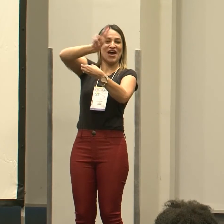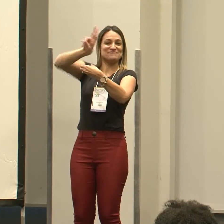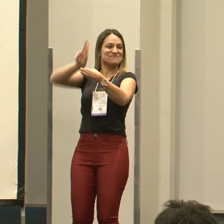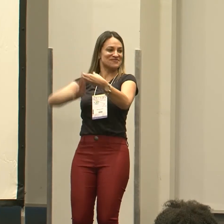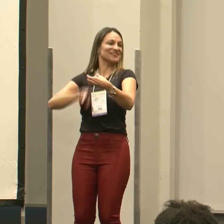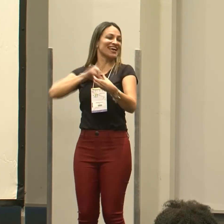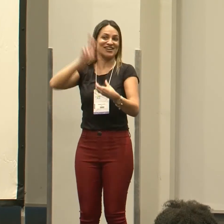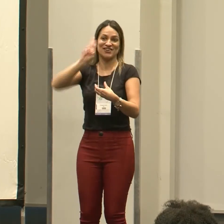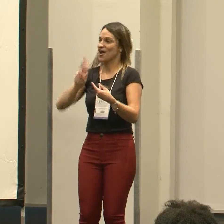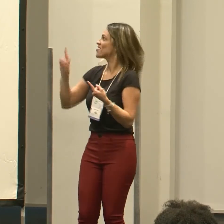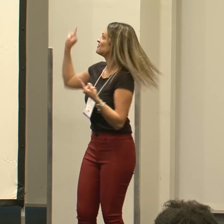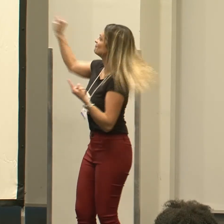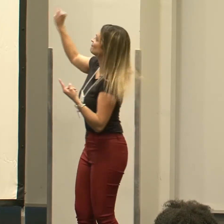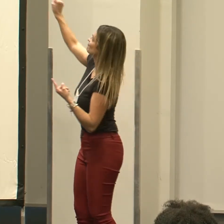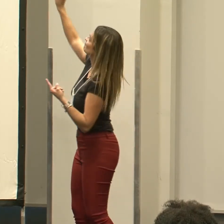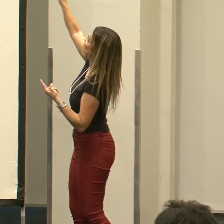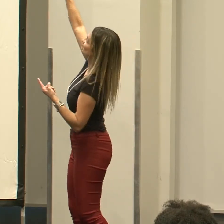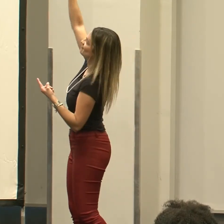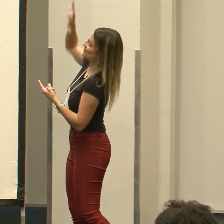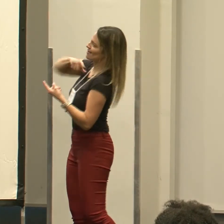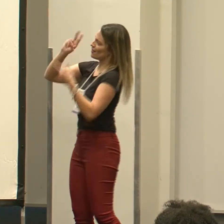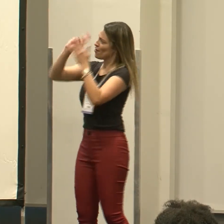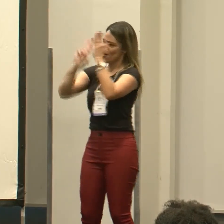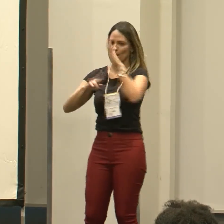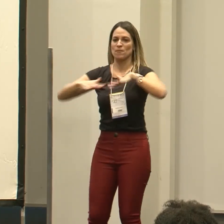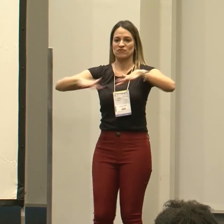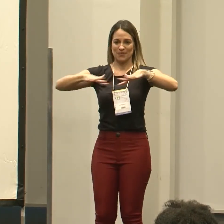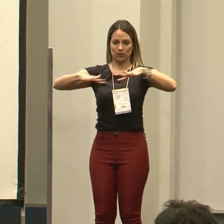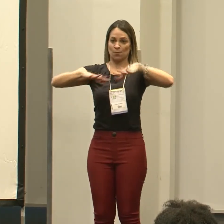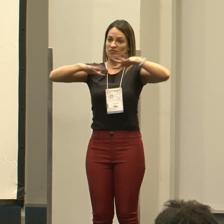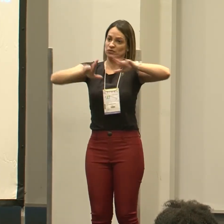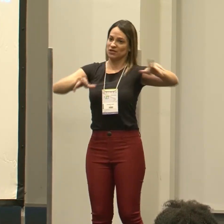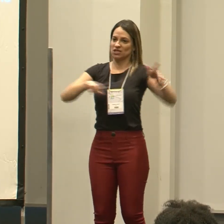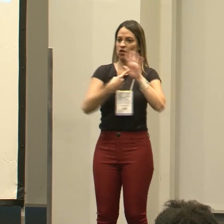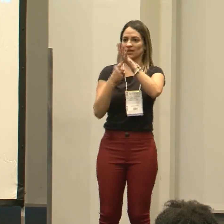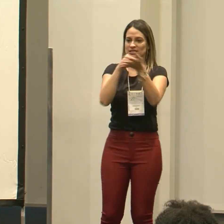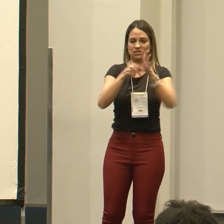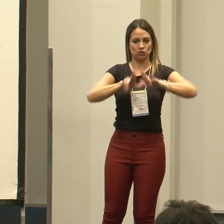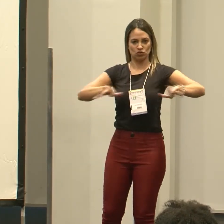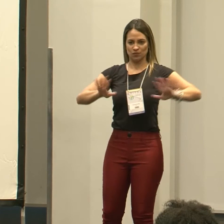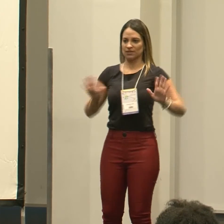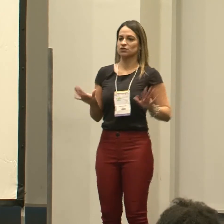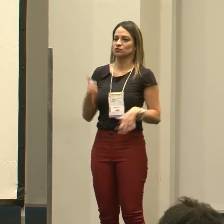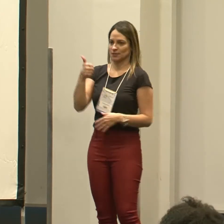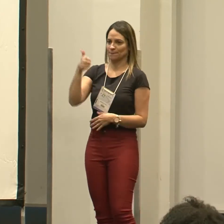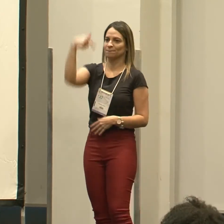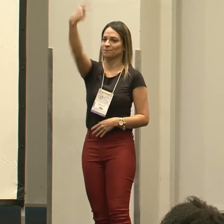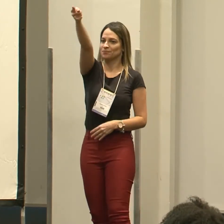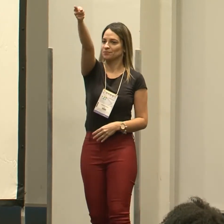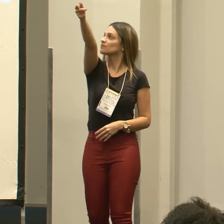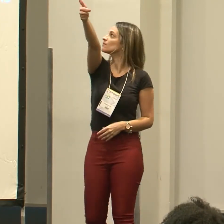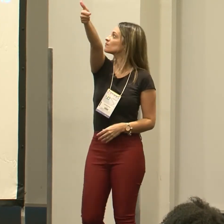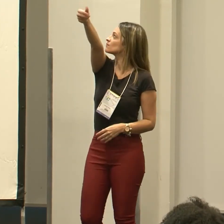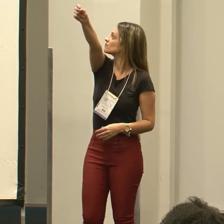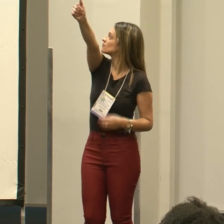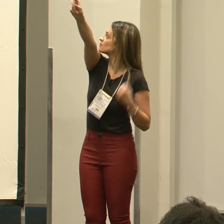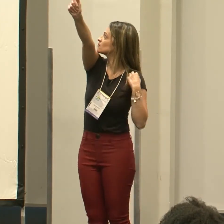língua, mas existem muitas combinações, muitos arranjos que podem ser feitos, e esses são 6